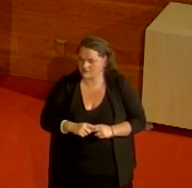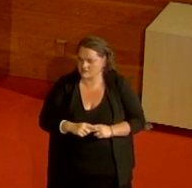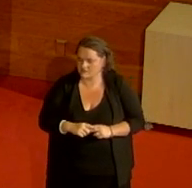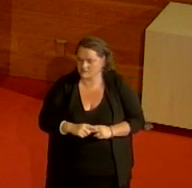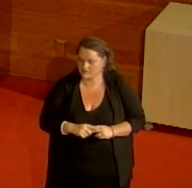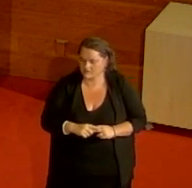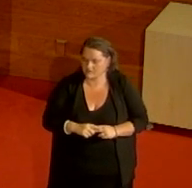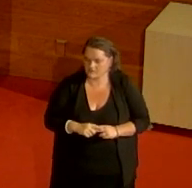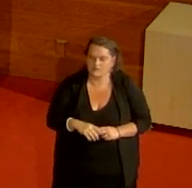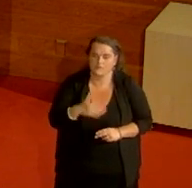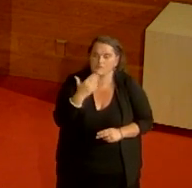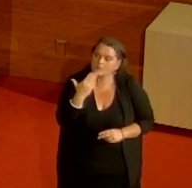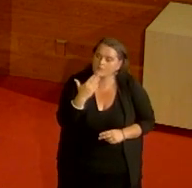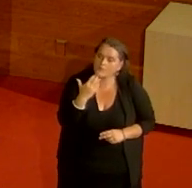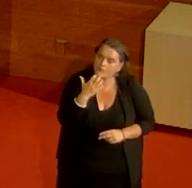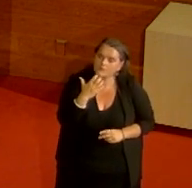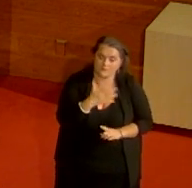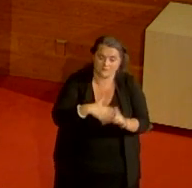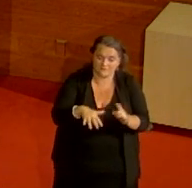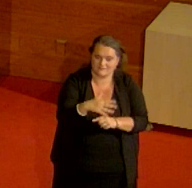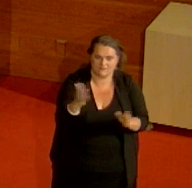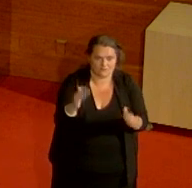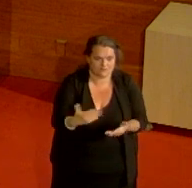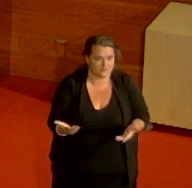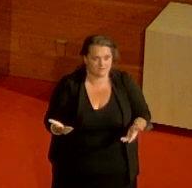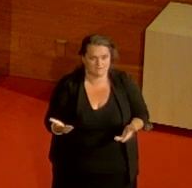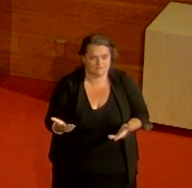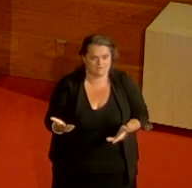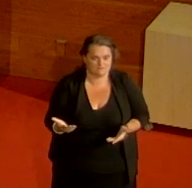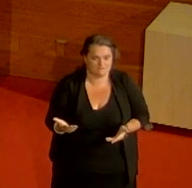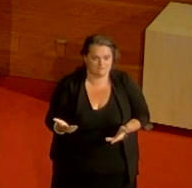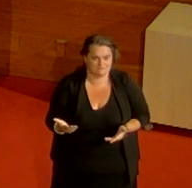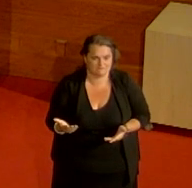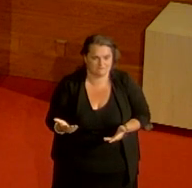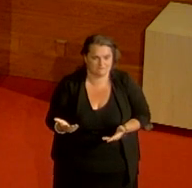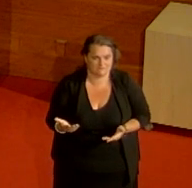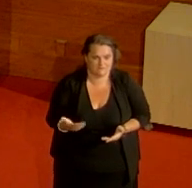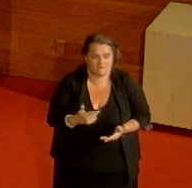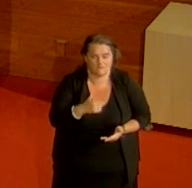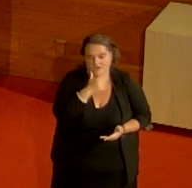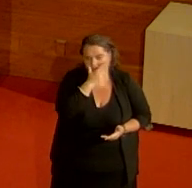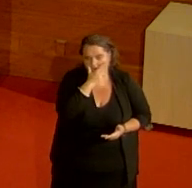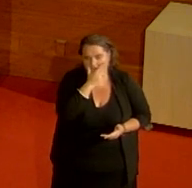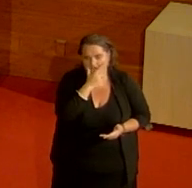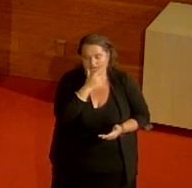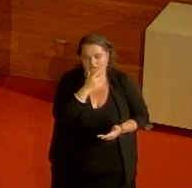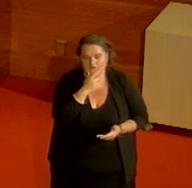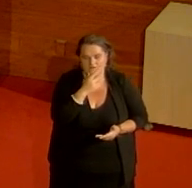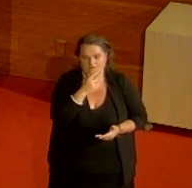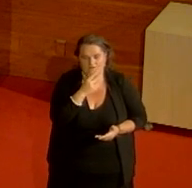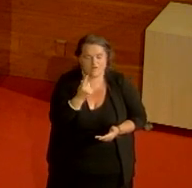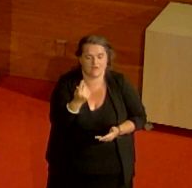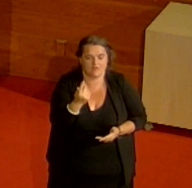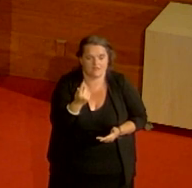desdibujamiento del contexto no tenemos contexto y por tanto las eh es es muy fácil eh crear nuevas